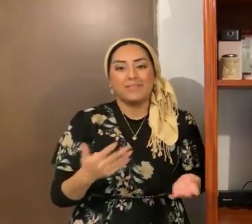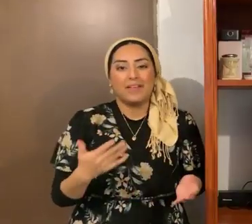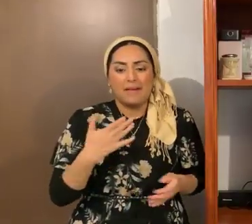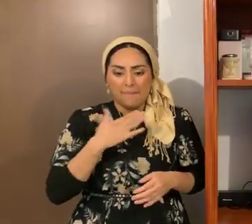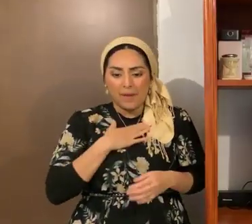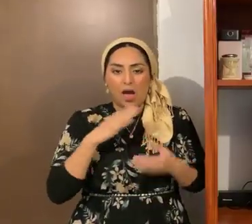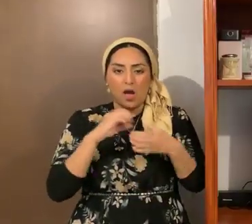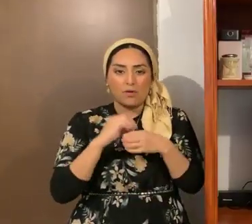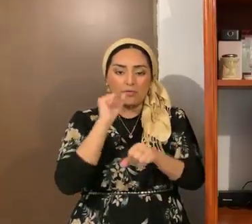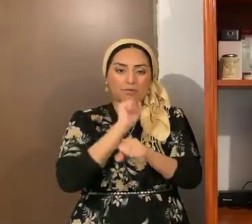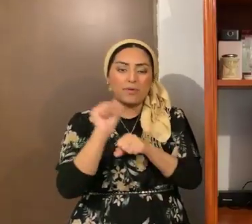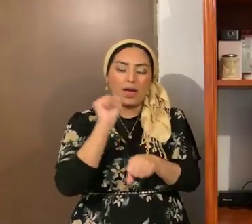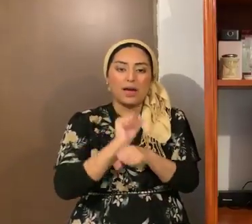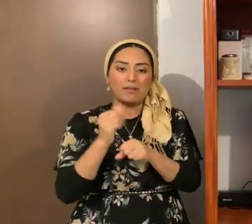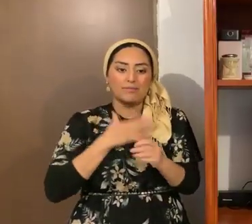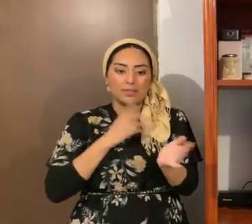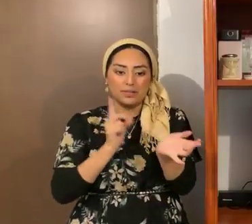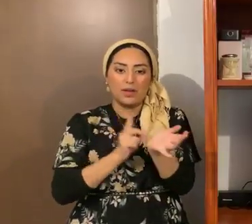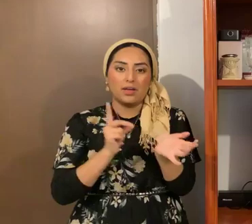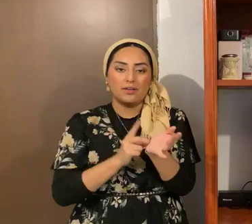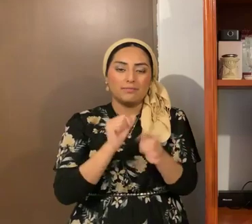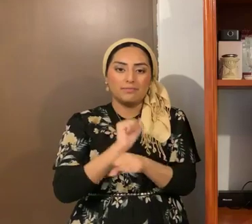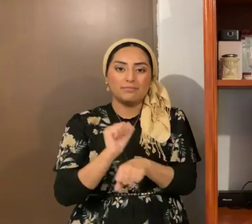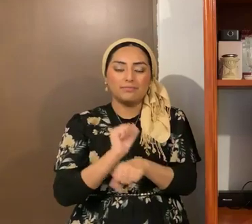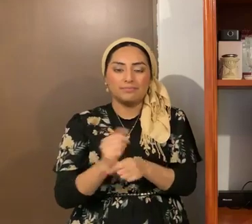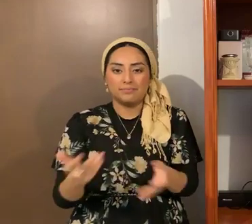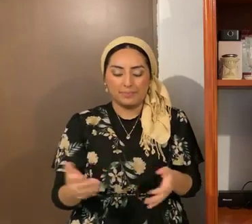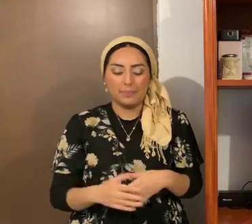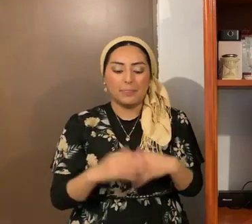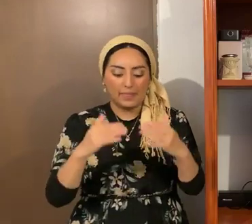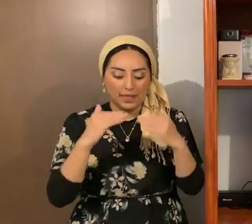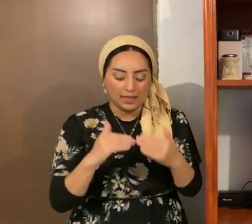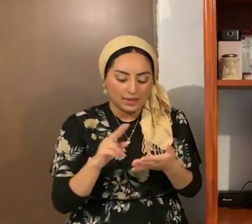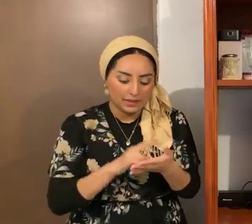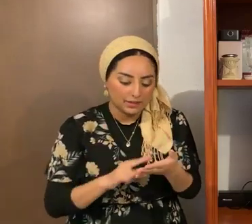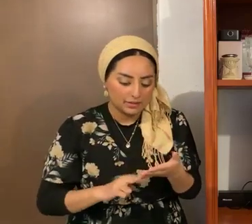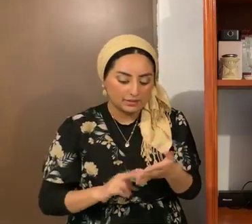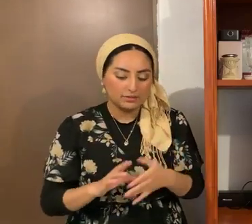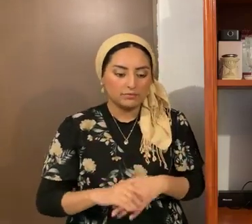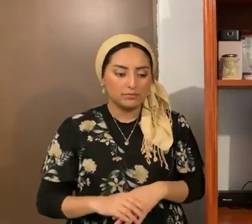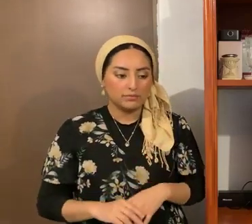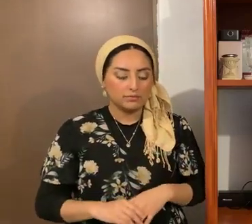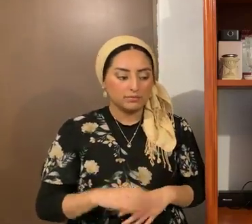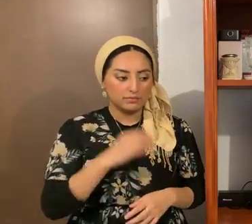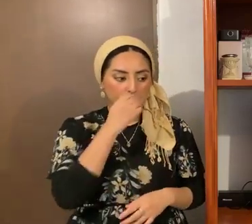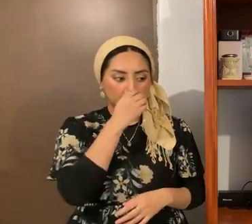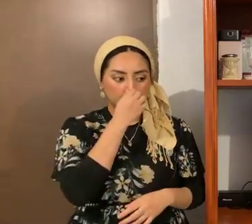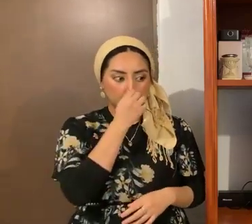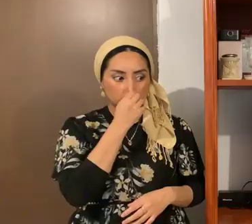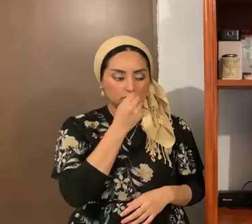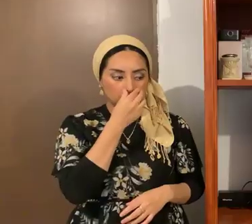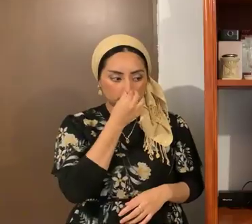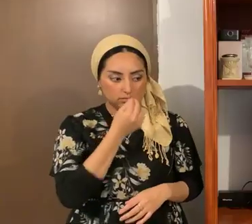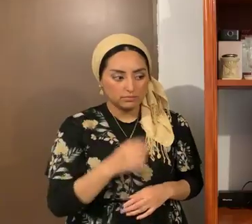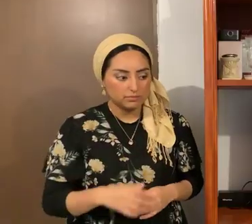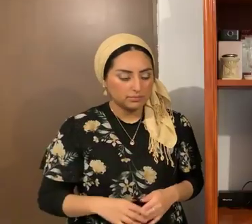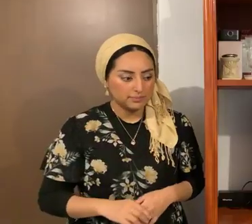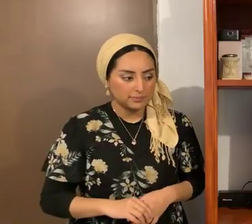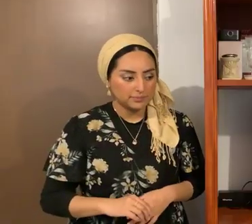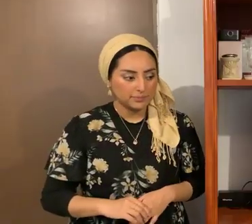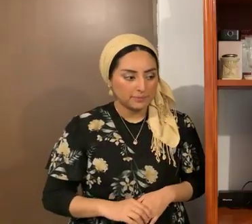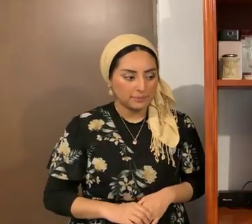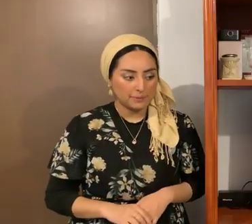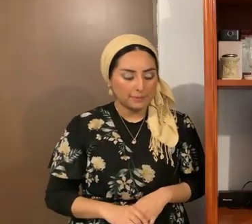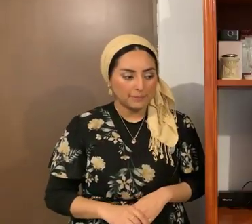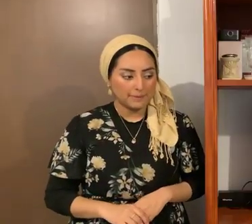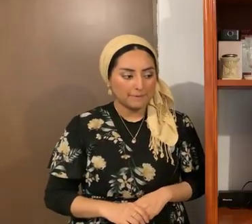trabajo honrado, aleluya. ¿Sí? Y su palabra carcomerá como gangrena, de los cuales son Mineo y Fileto. Tremendo